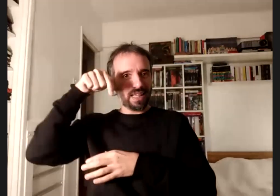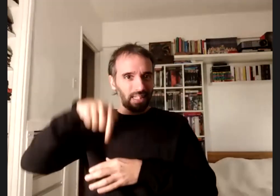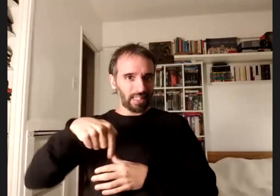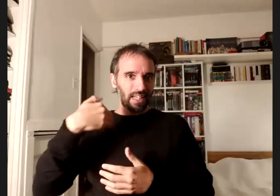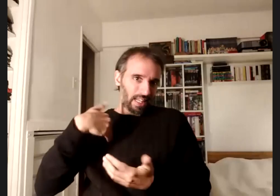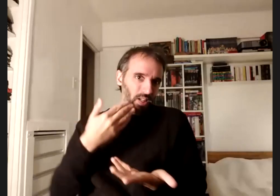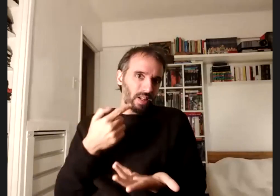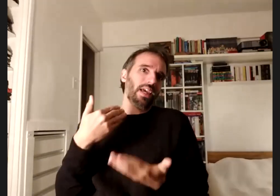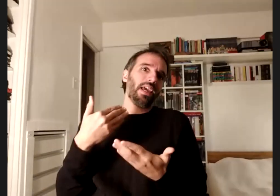la